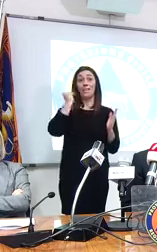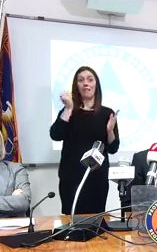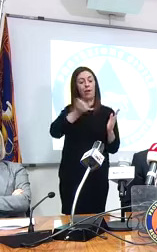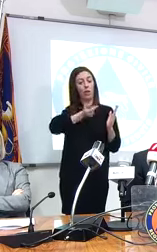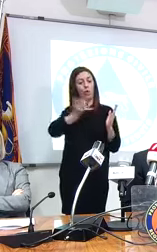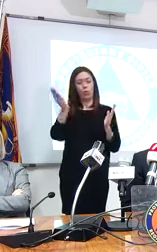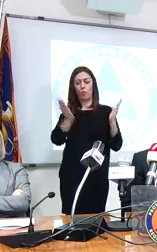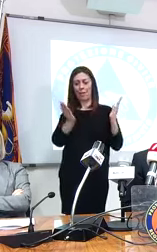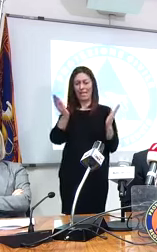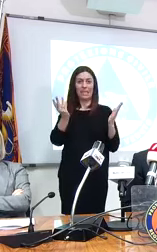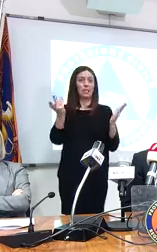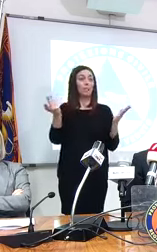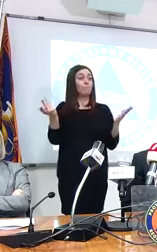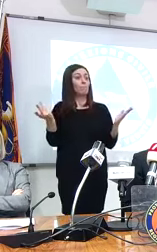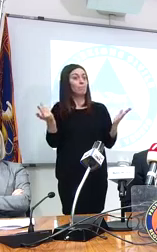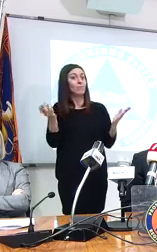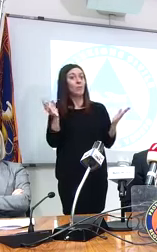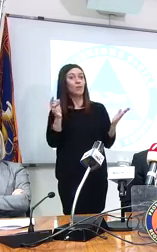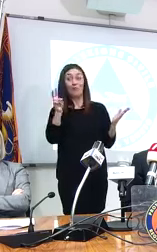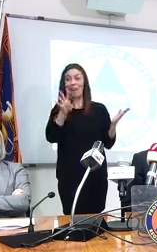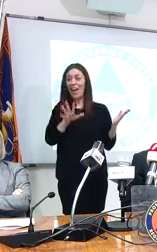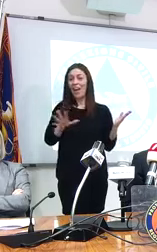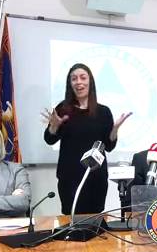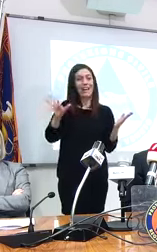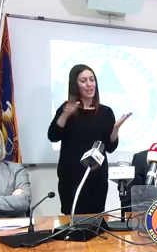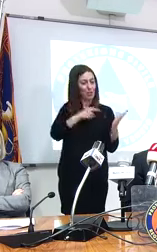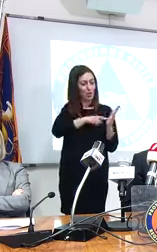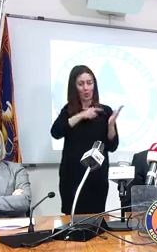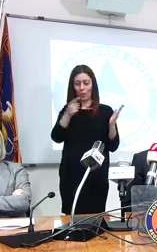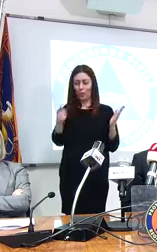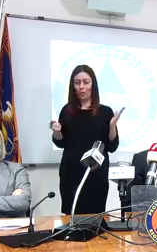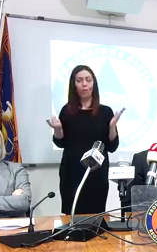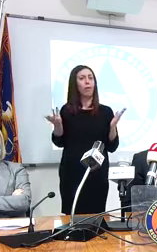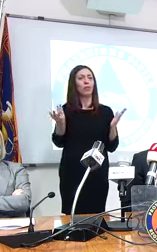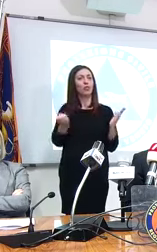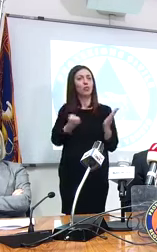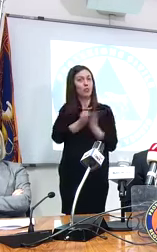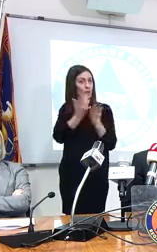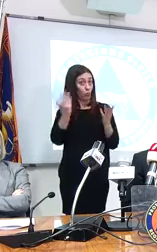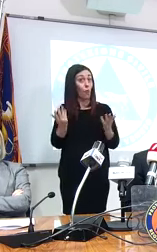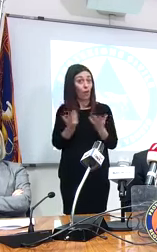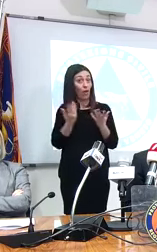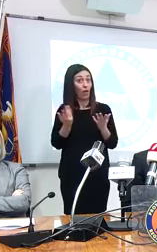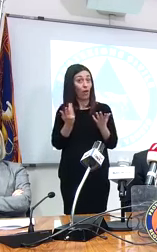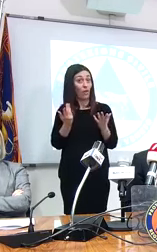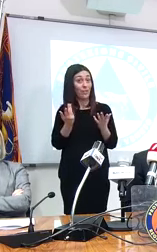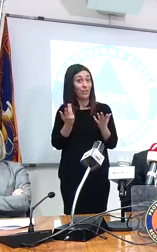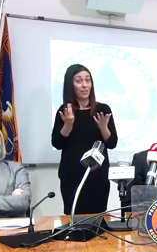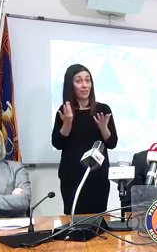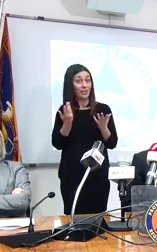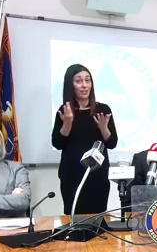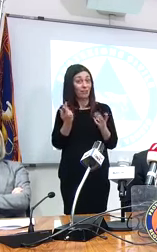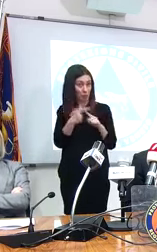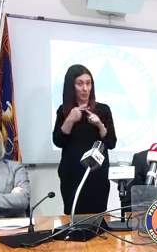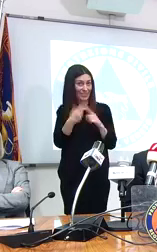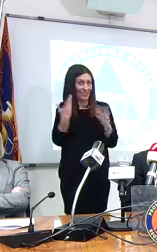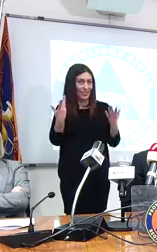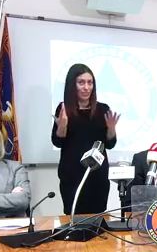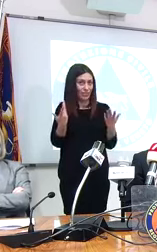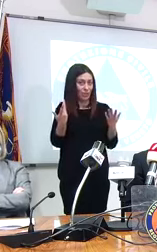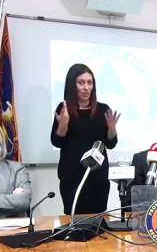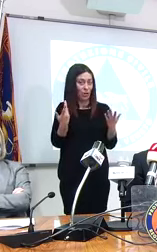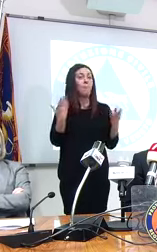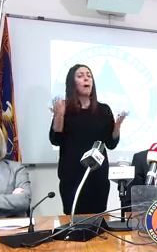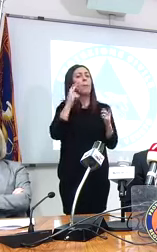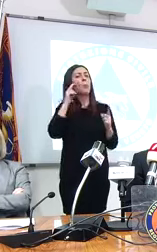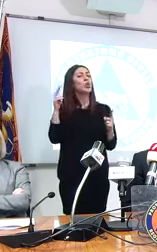i veneti scoppiano di grande salute oppure è successo qualcosa di veramente eccezionale e straordinario. Ecco, sotto il profilo